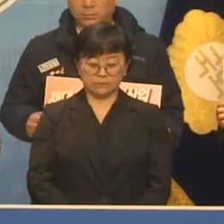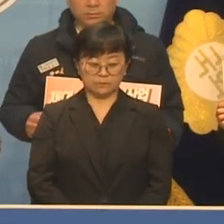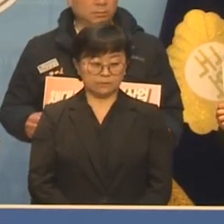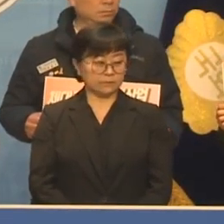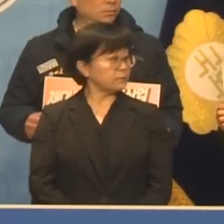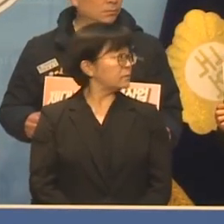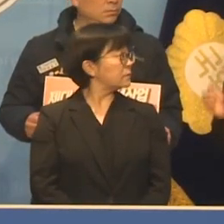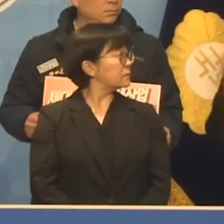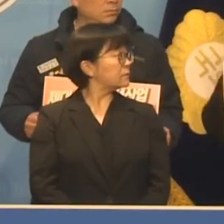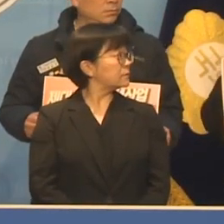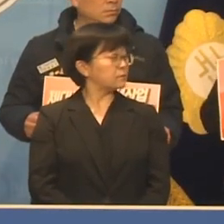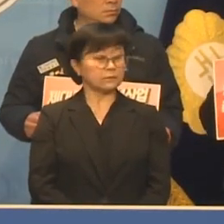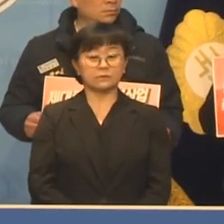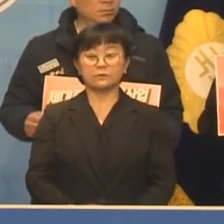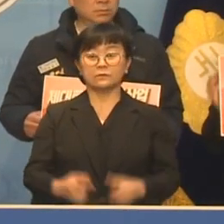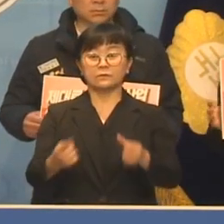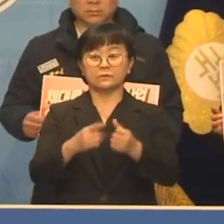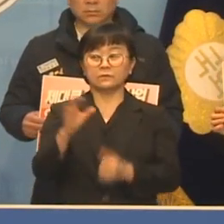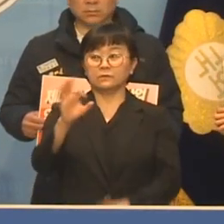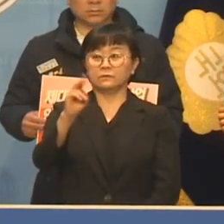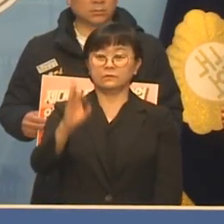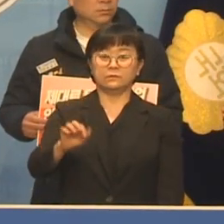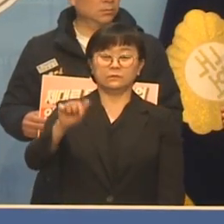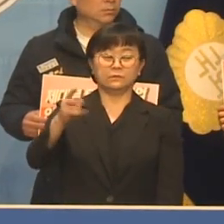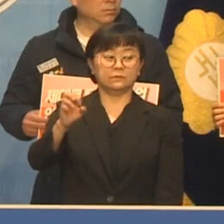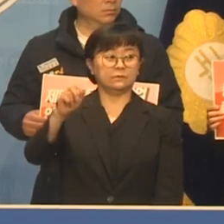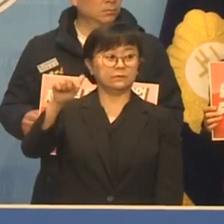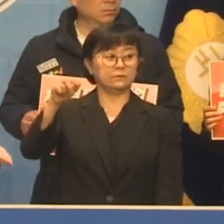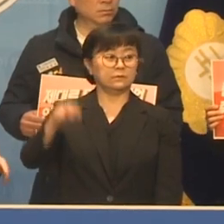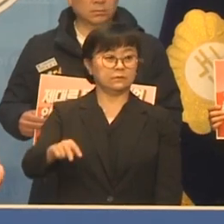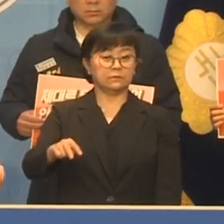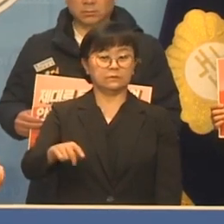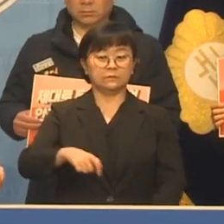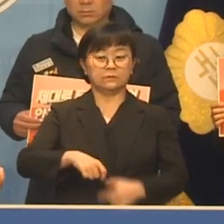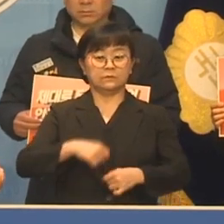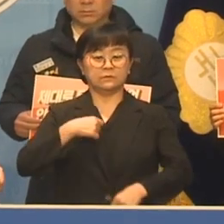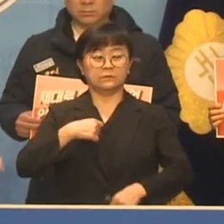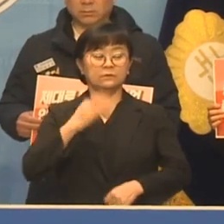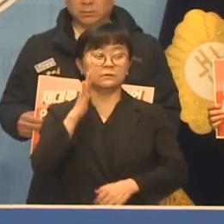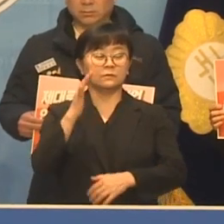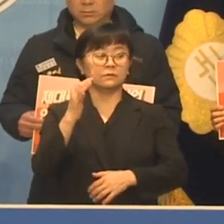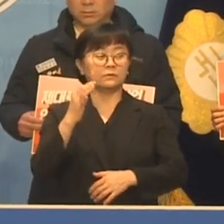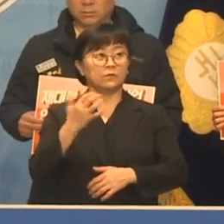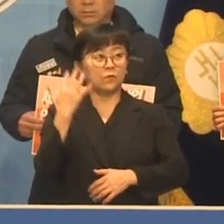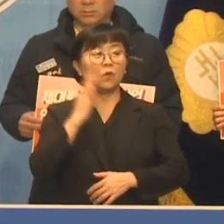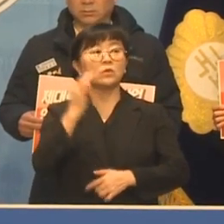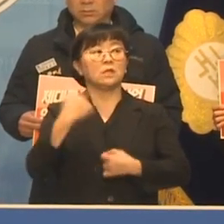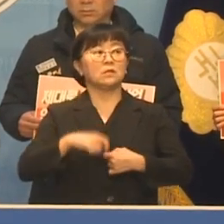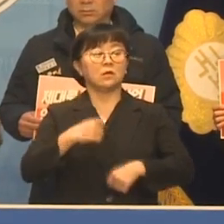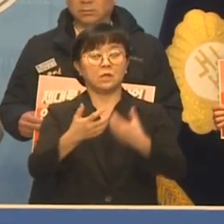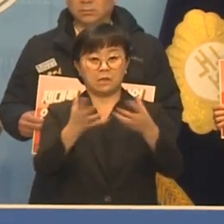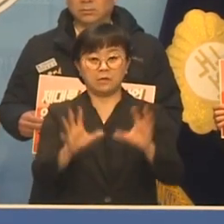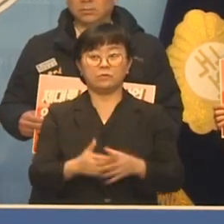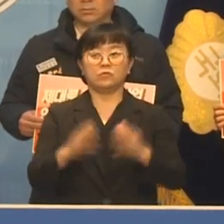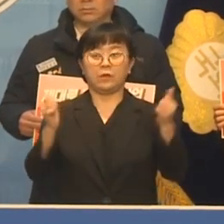예, 먼저 양경규 녹색정의당 국회의원입니다.